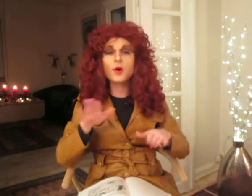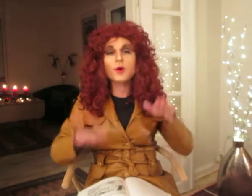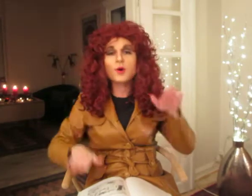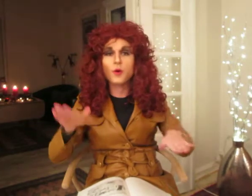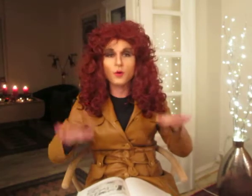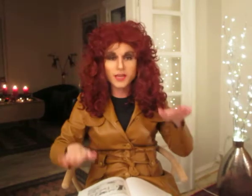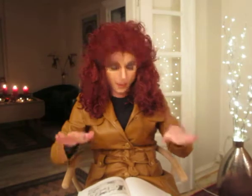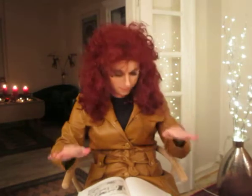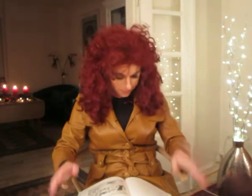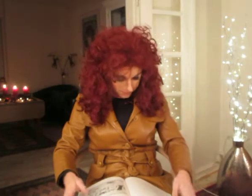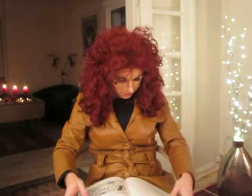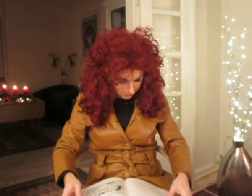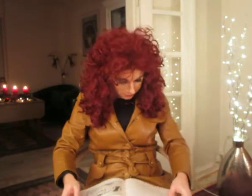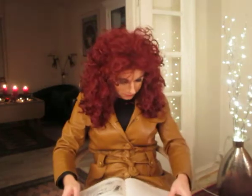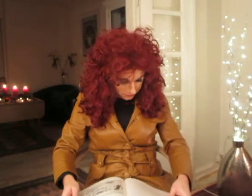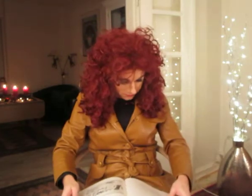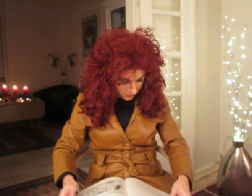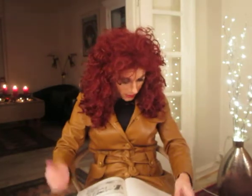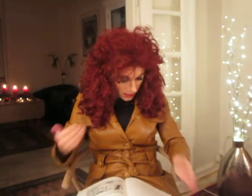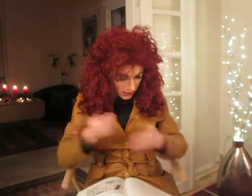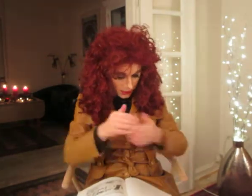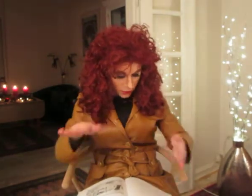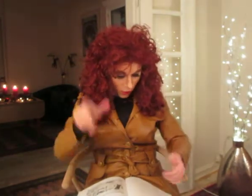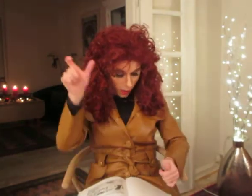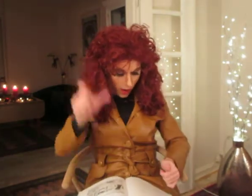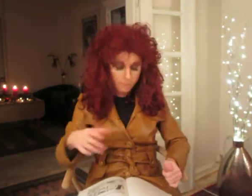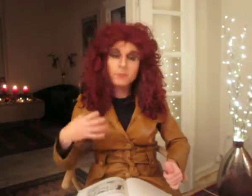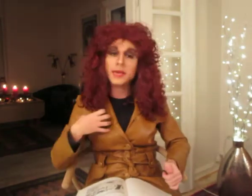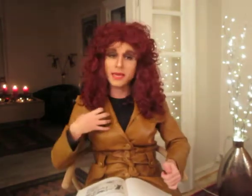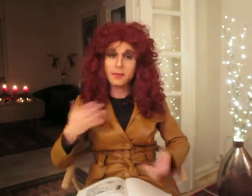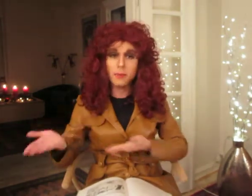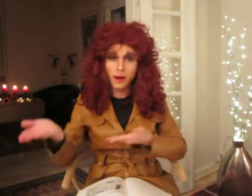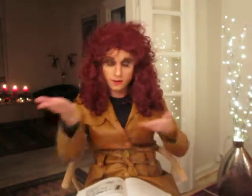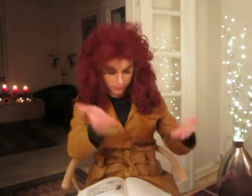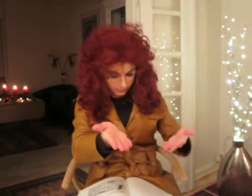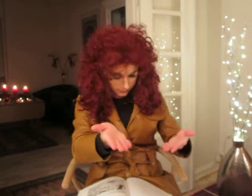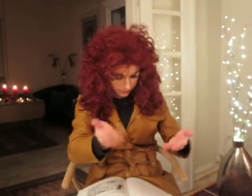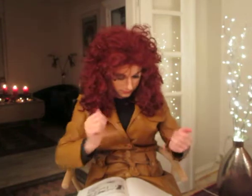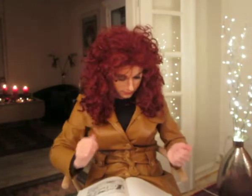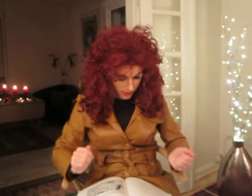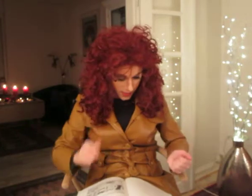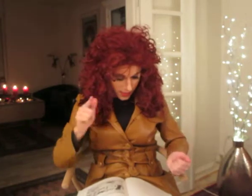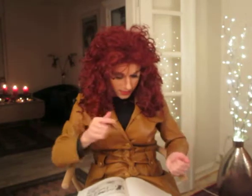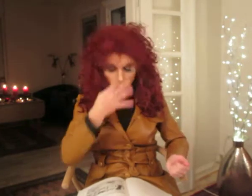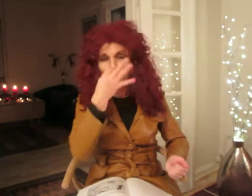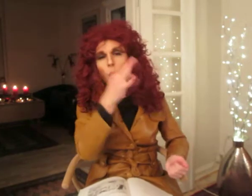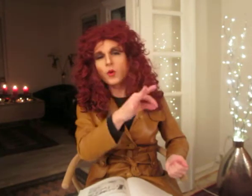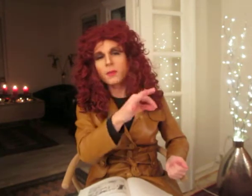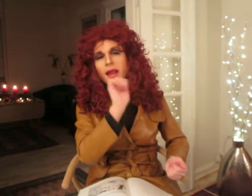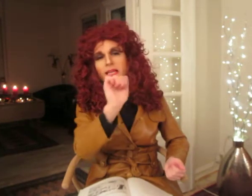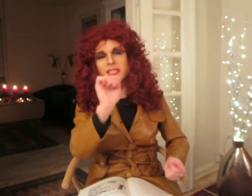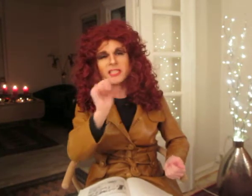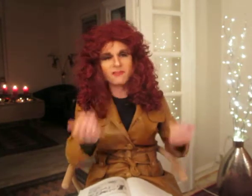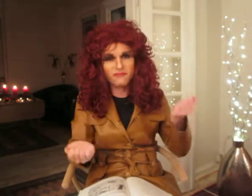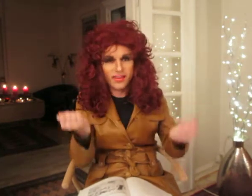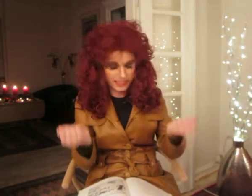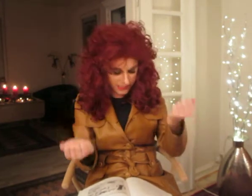Gåselam! Det tog hans pigen brækte! Der brugte ham hans vækst!